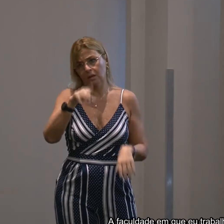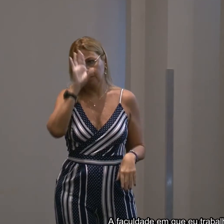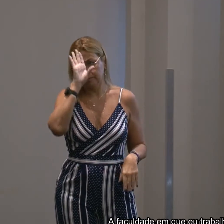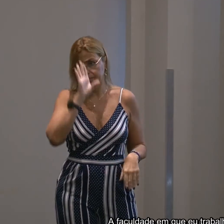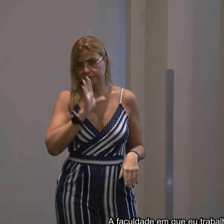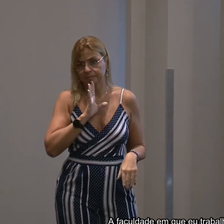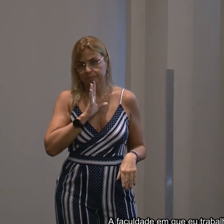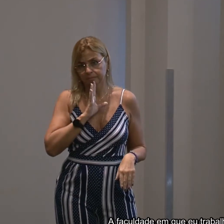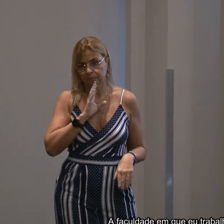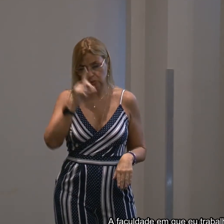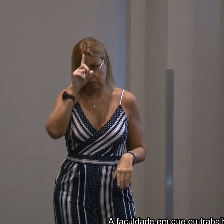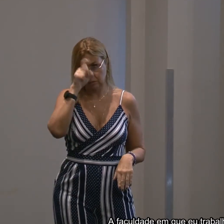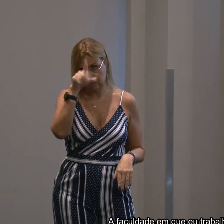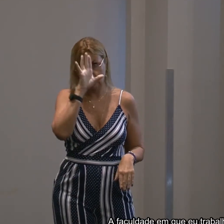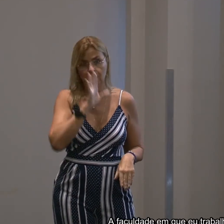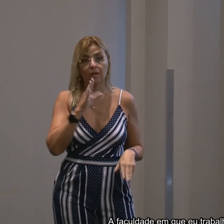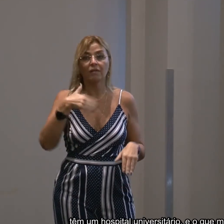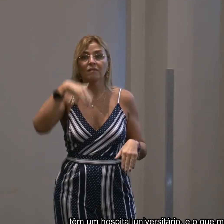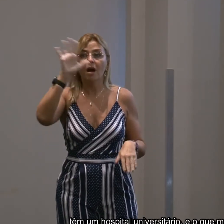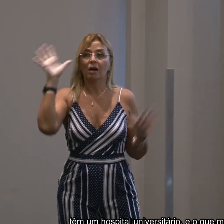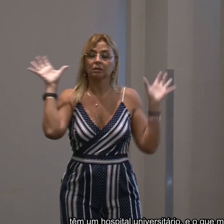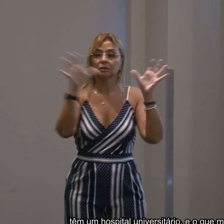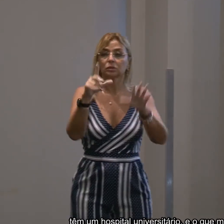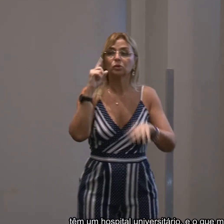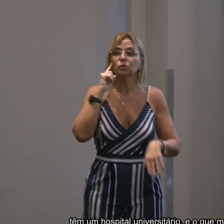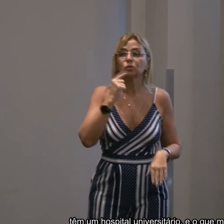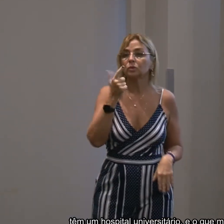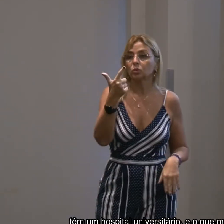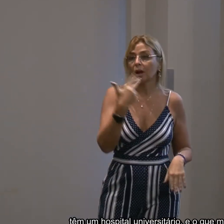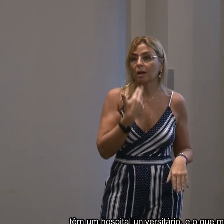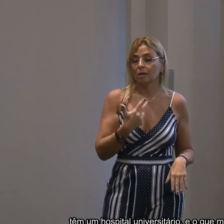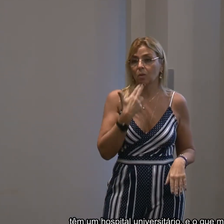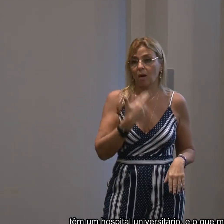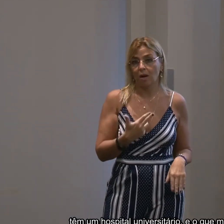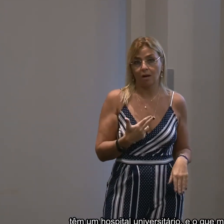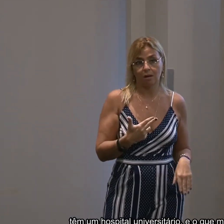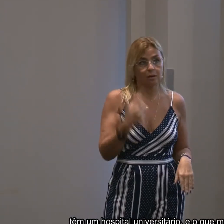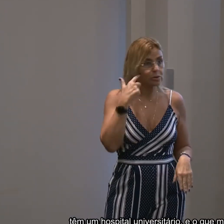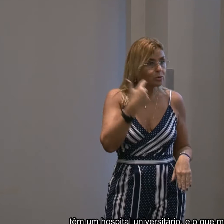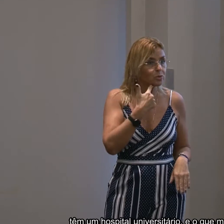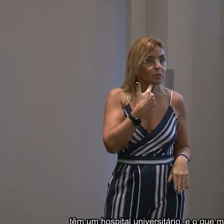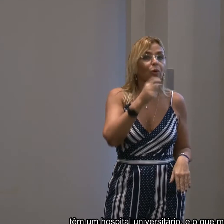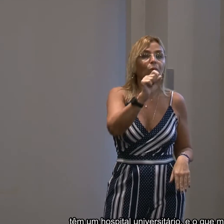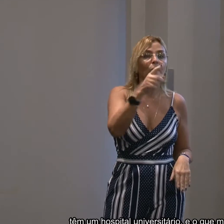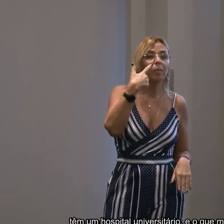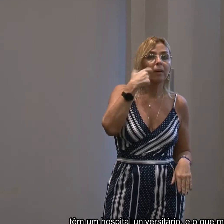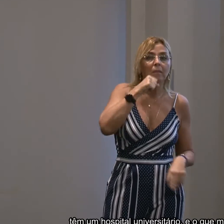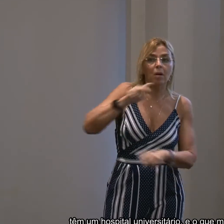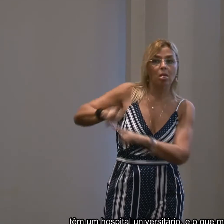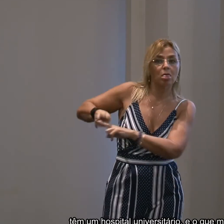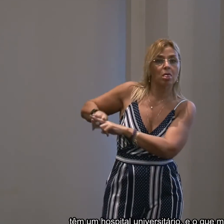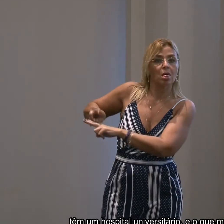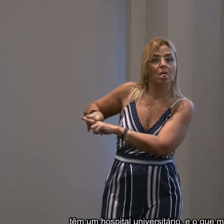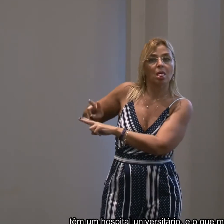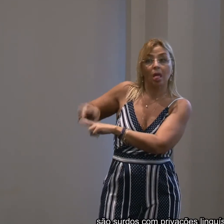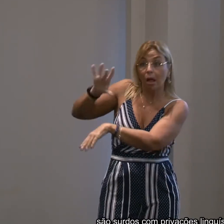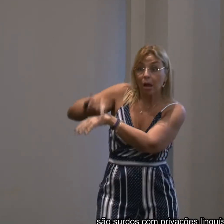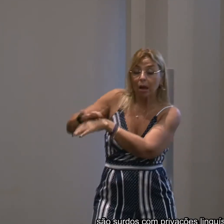A faculdade em que eu trabalho, ela tem um hospital universitário e que o que mais chega lá são